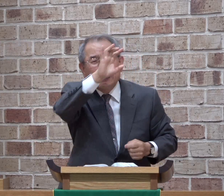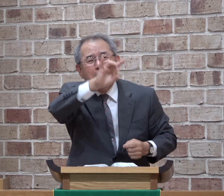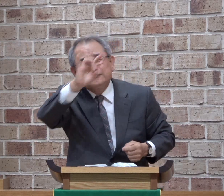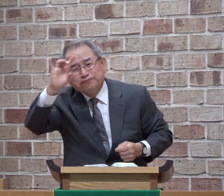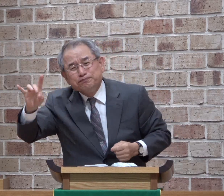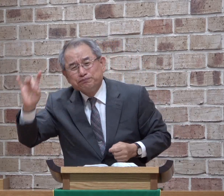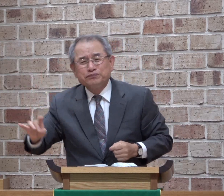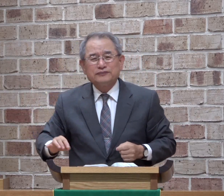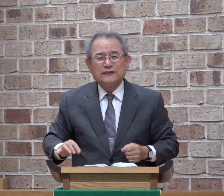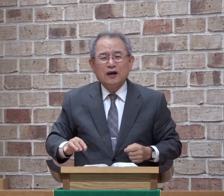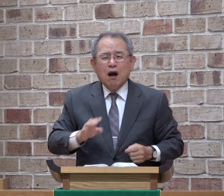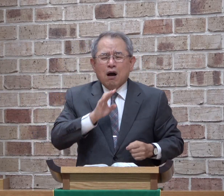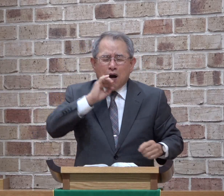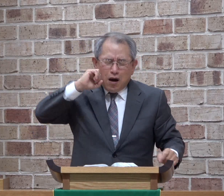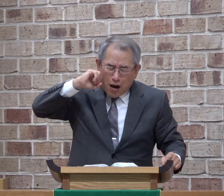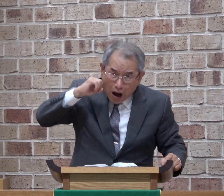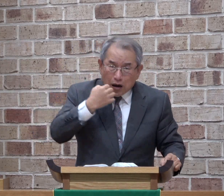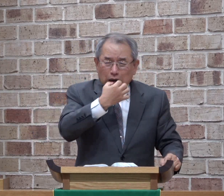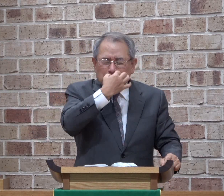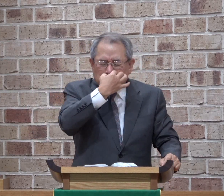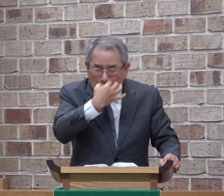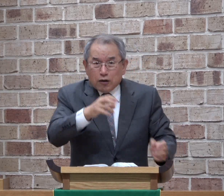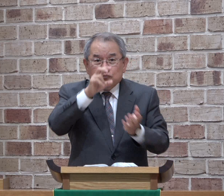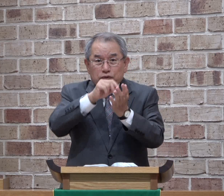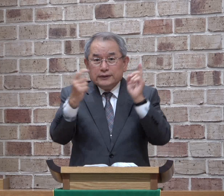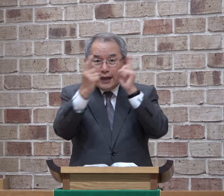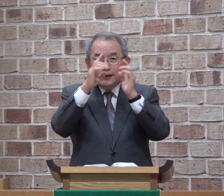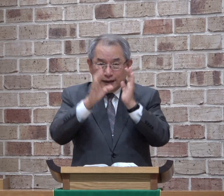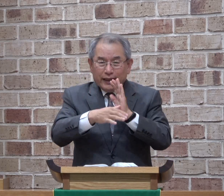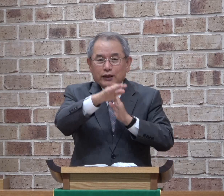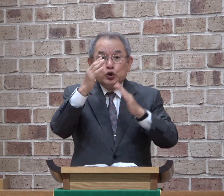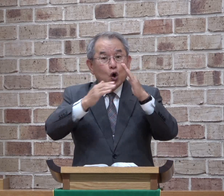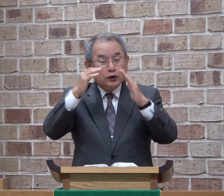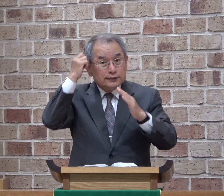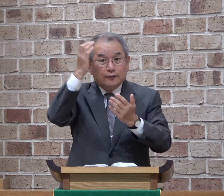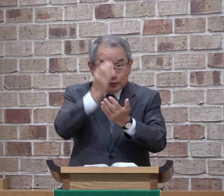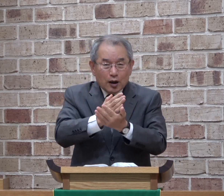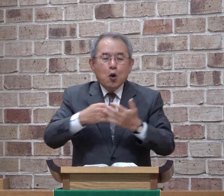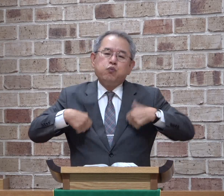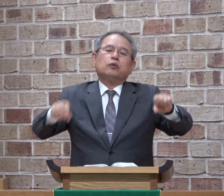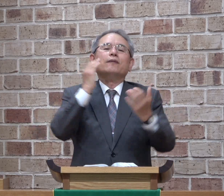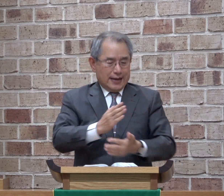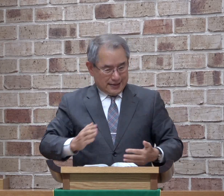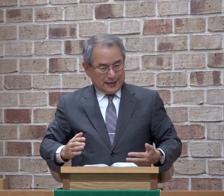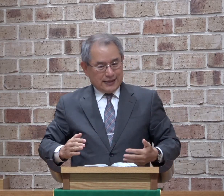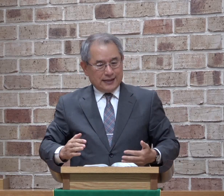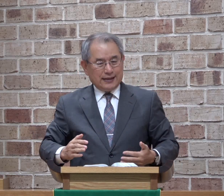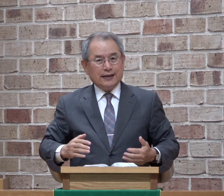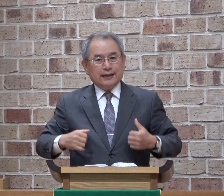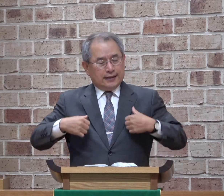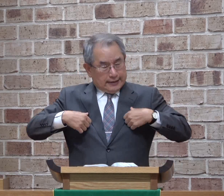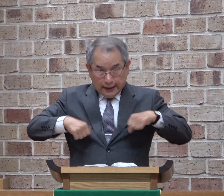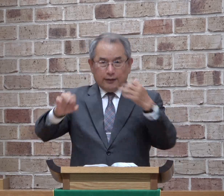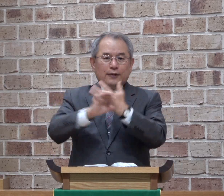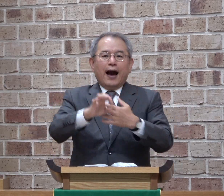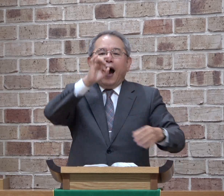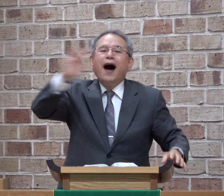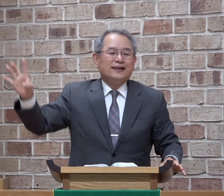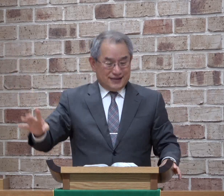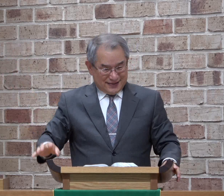가끔 어렵고 힘든 문제를 만날 때 여러분 절대 잊지 마실 것은 포기하지 말자 합니다. 포기하면 안